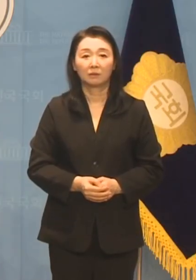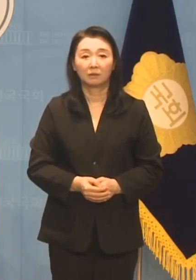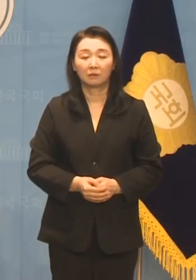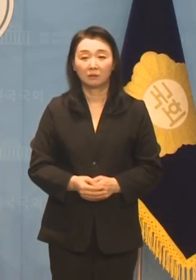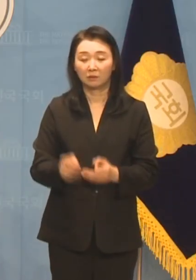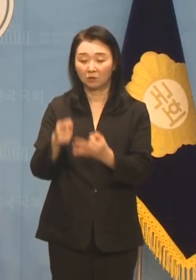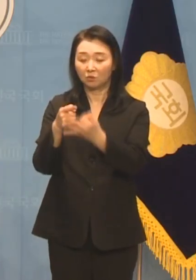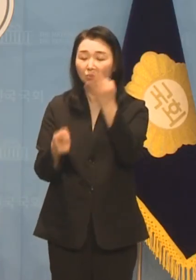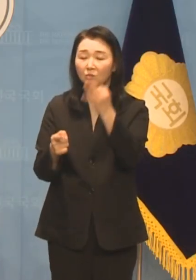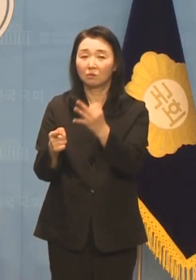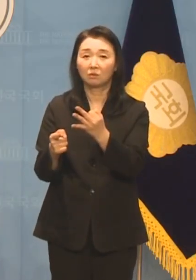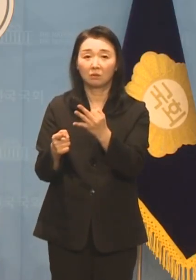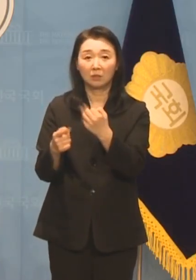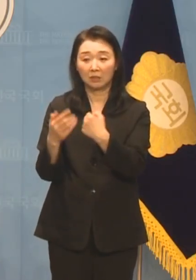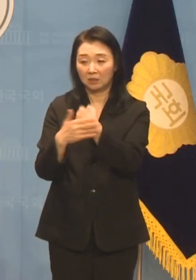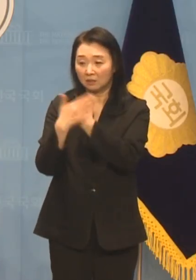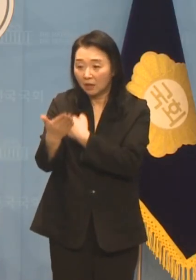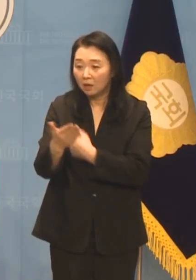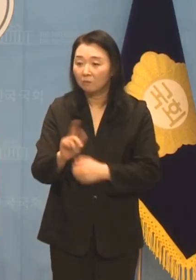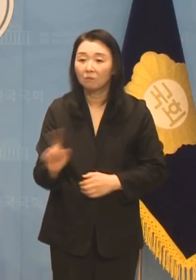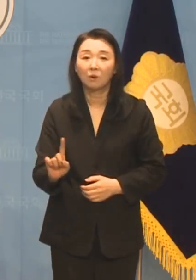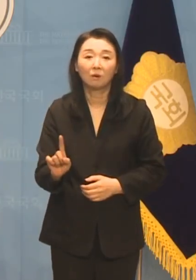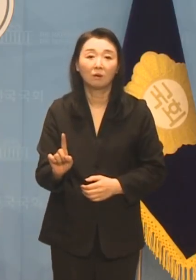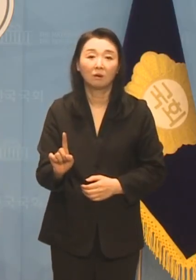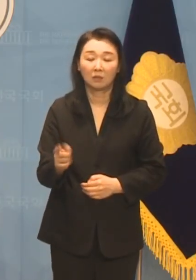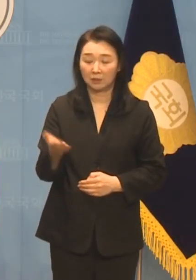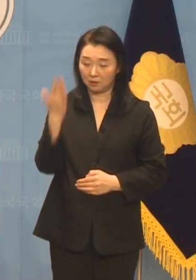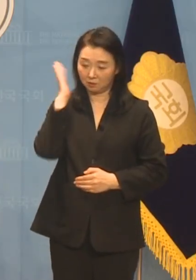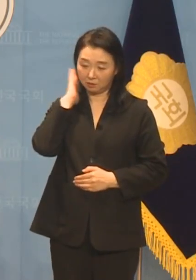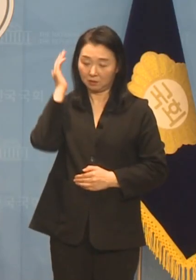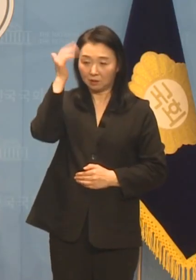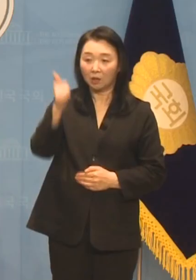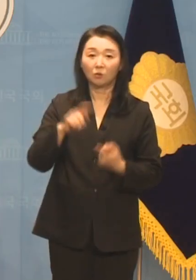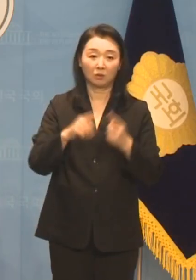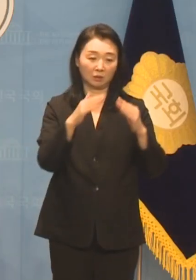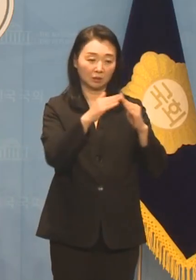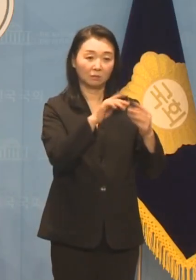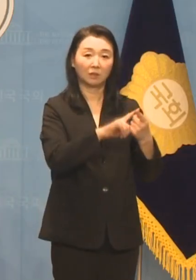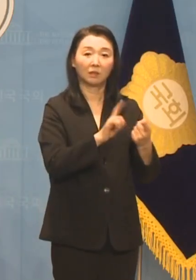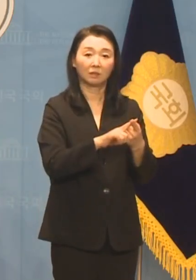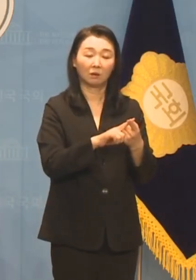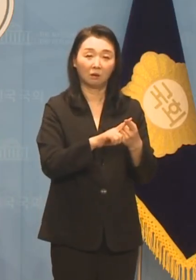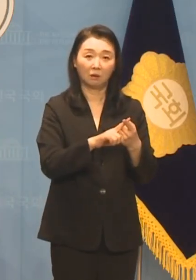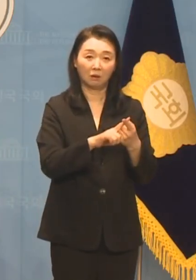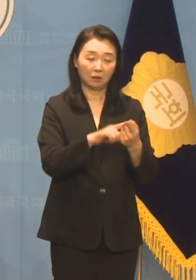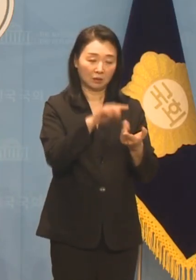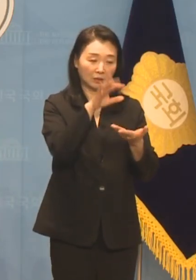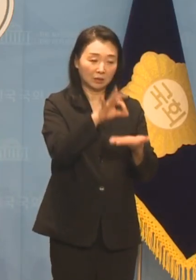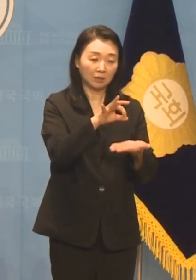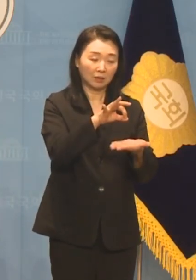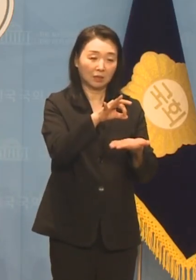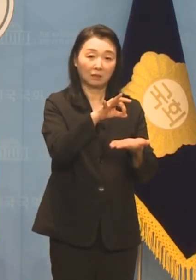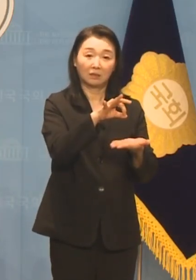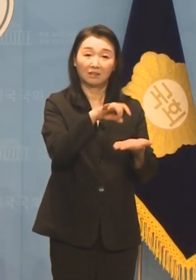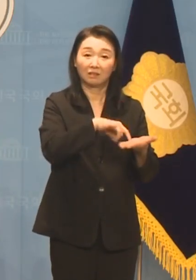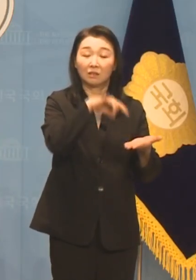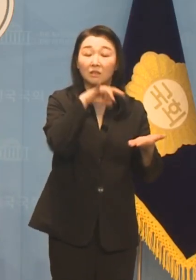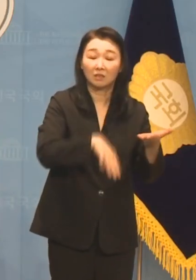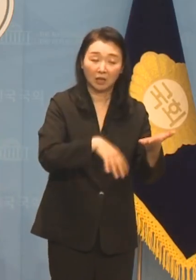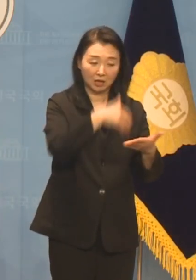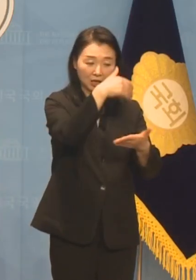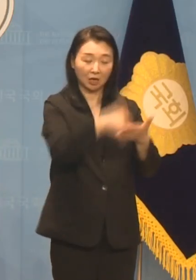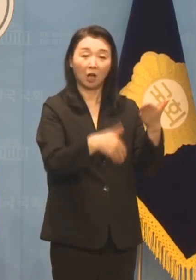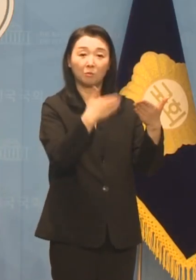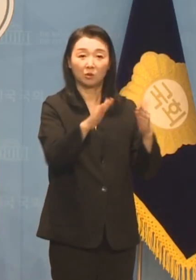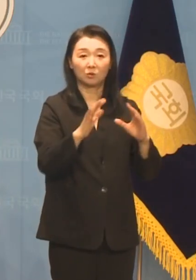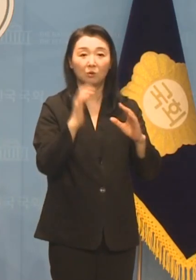윤석열이 이런 부당한 특혜를 받게 된 것은 전직 대통령의 주택에 재산세를 감면하도록 한 서초구의